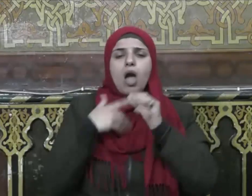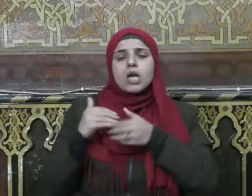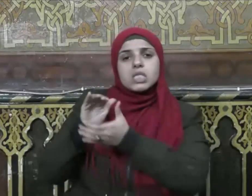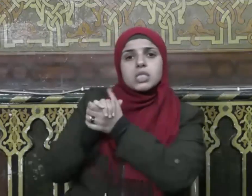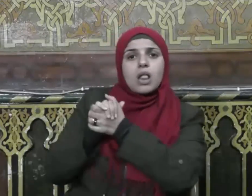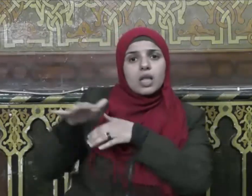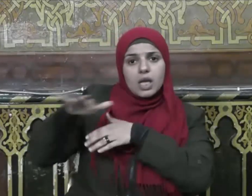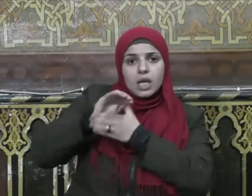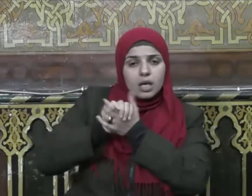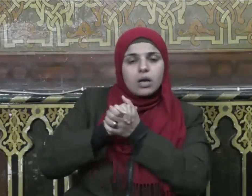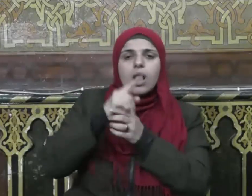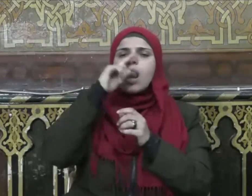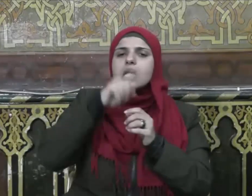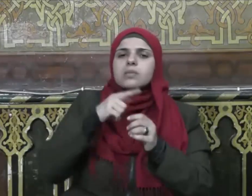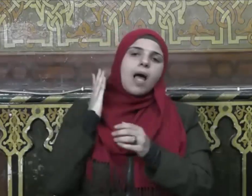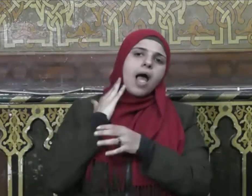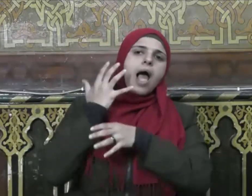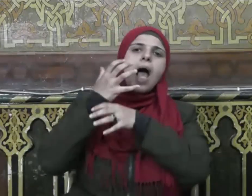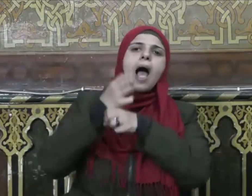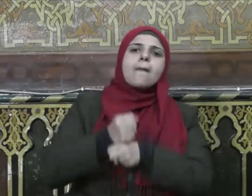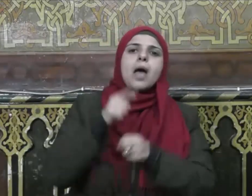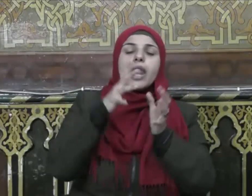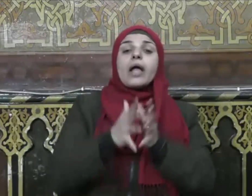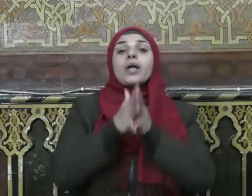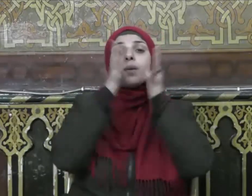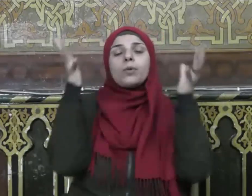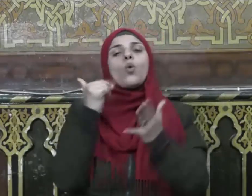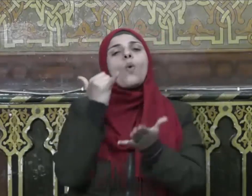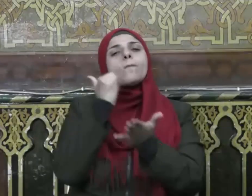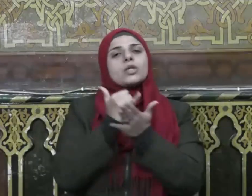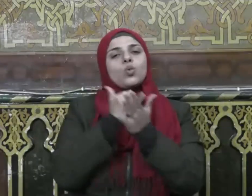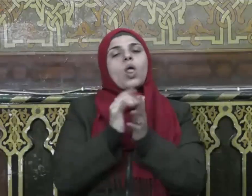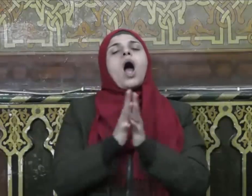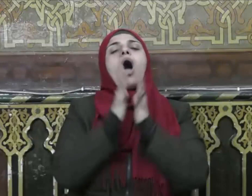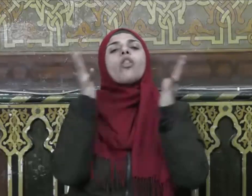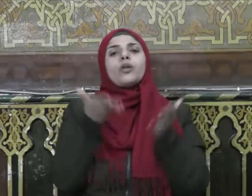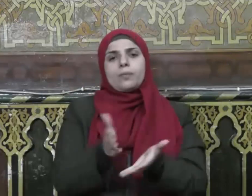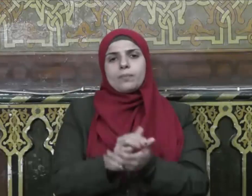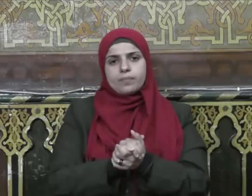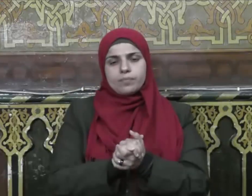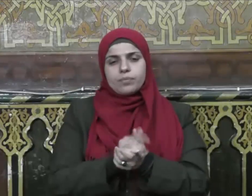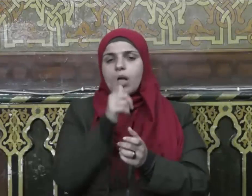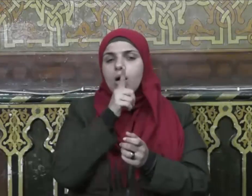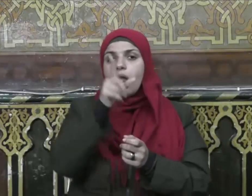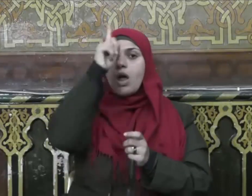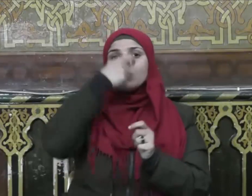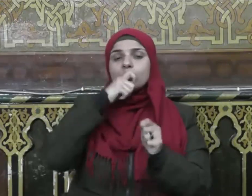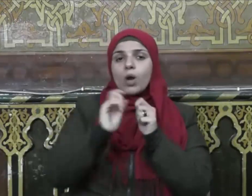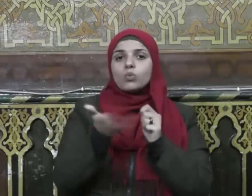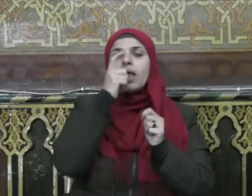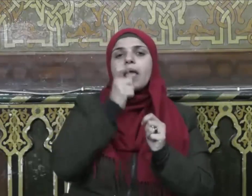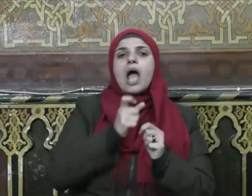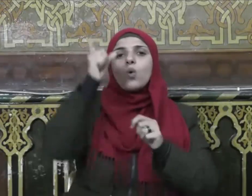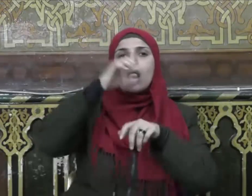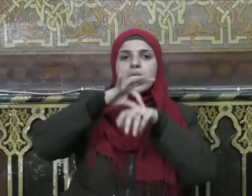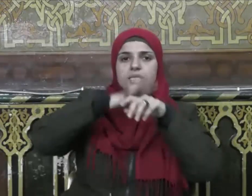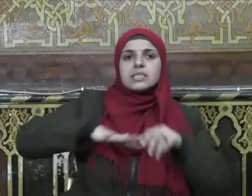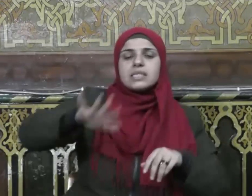أمانة كبرى ومسؤولية عظمى قال تعالى يا أيها الذين آمنوا كو